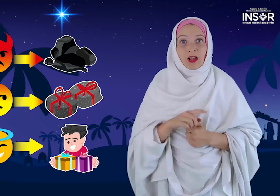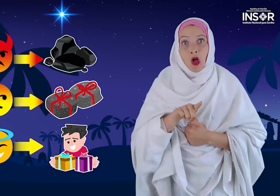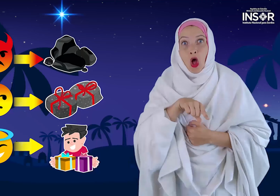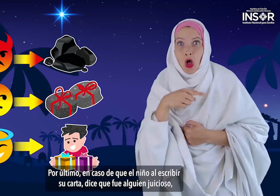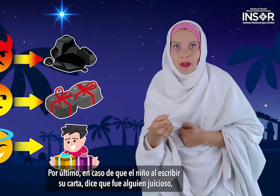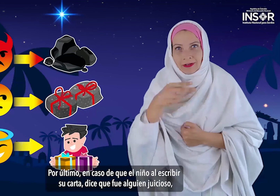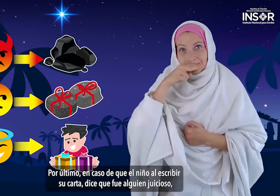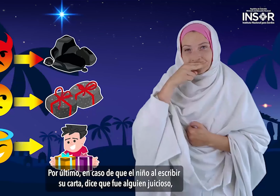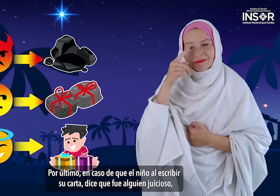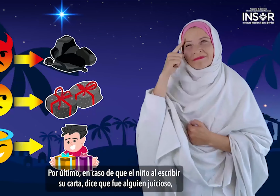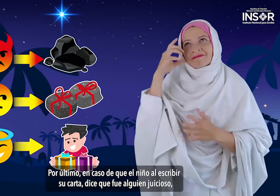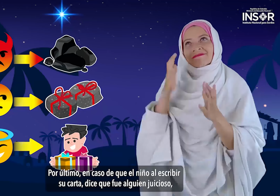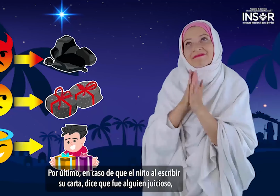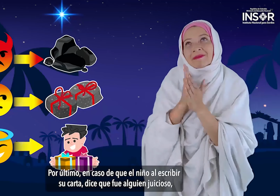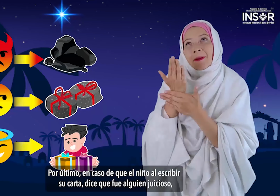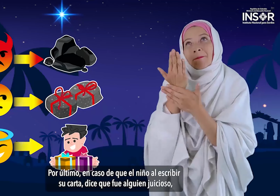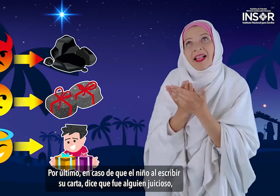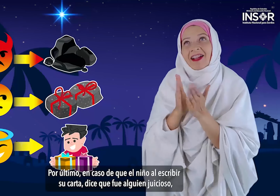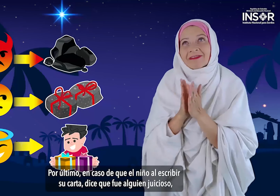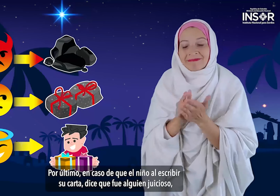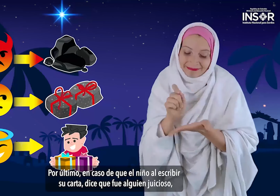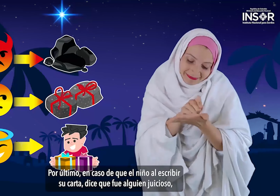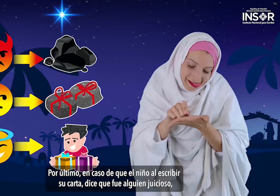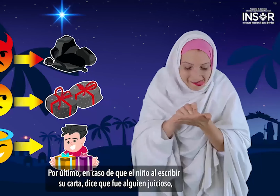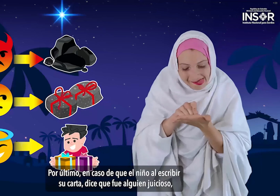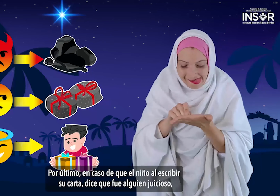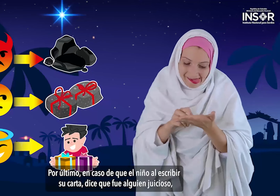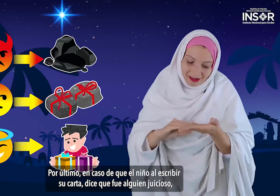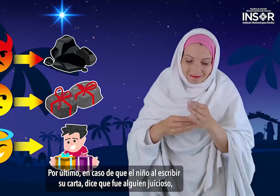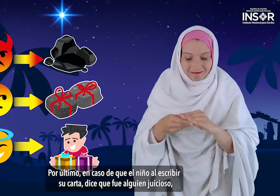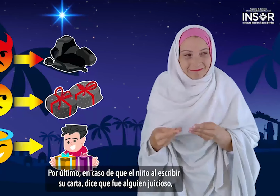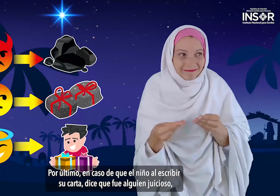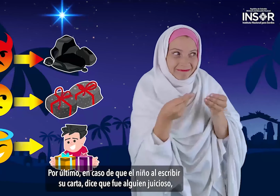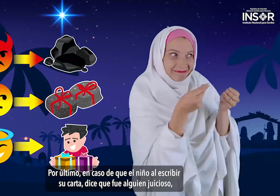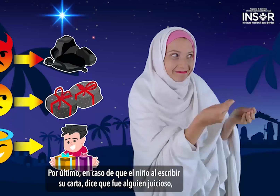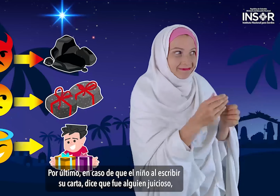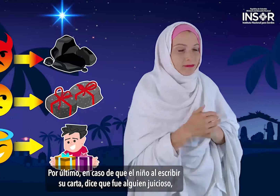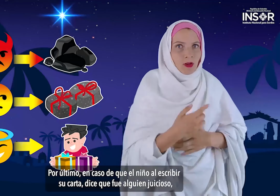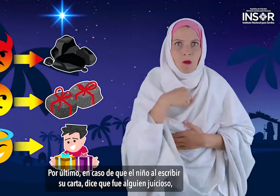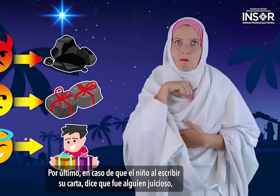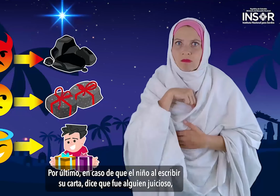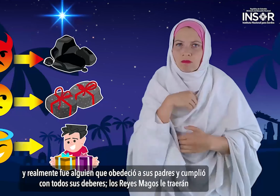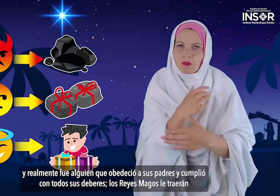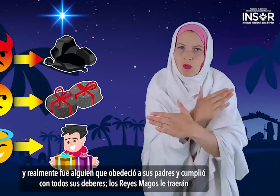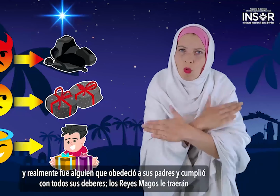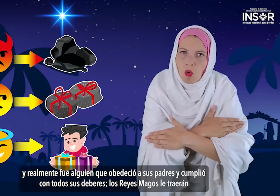Por último, en caso de que el niño al escribir su carta dice que fue alguien juicioso y realmente